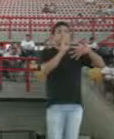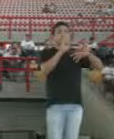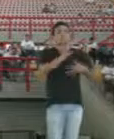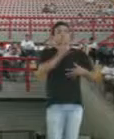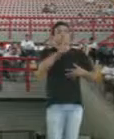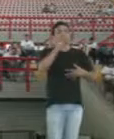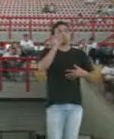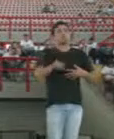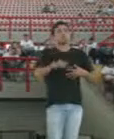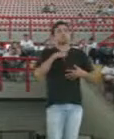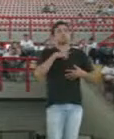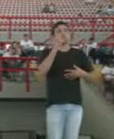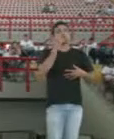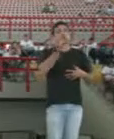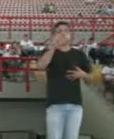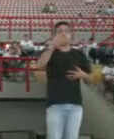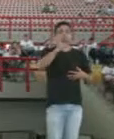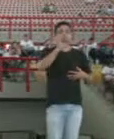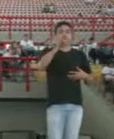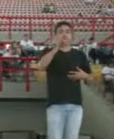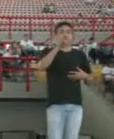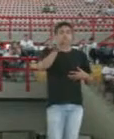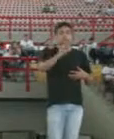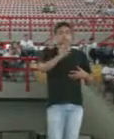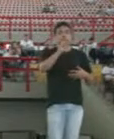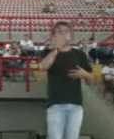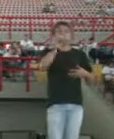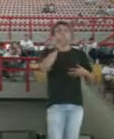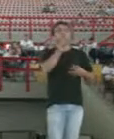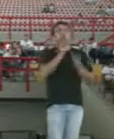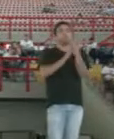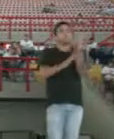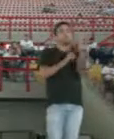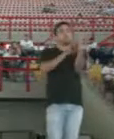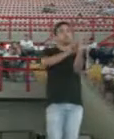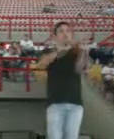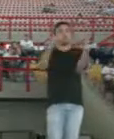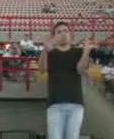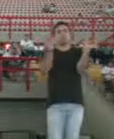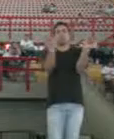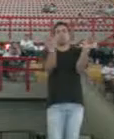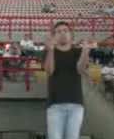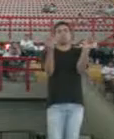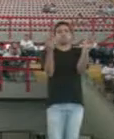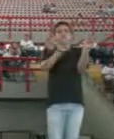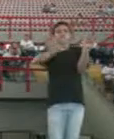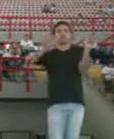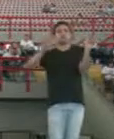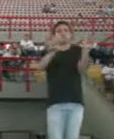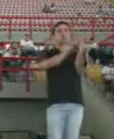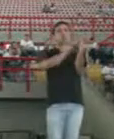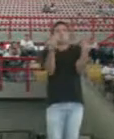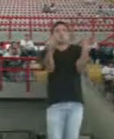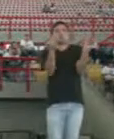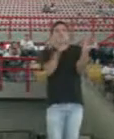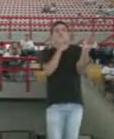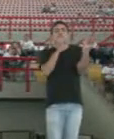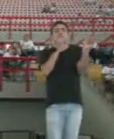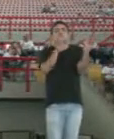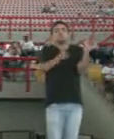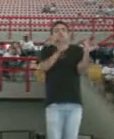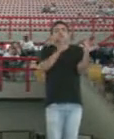uso genérico da antonímia. Antonímia é a palavra que é o contrário da outra. Não há uso genérico,